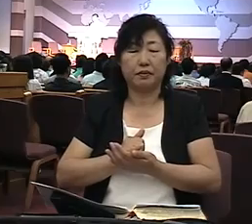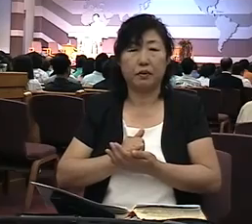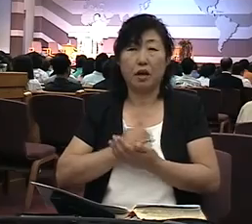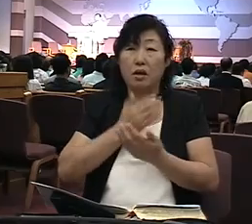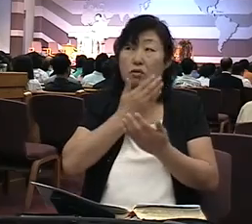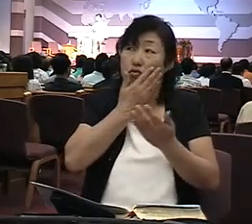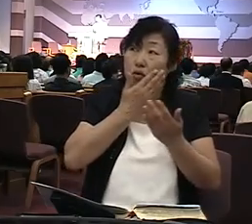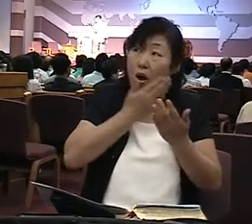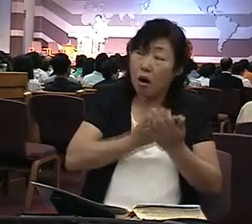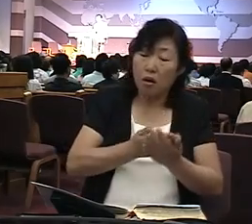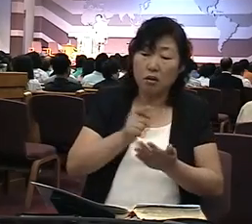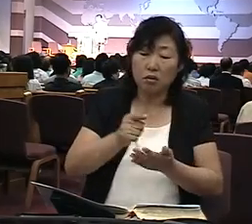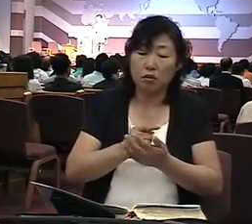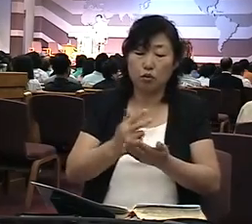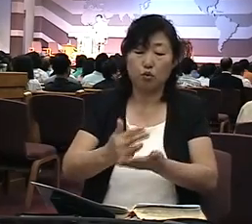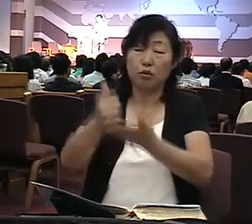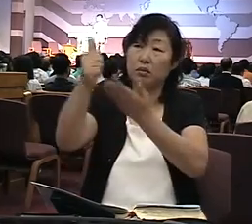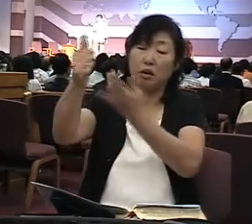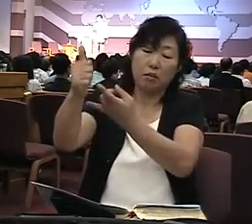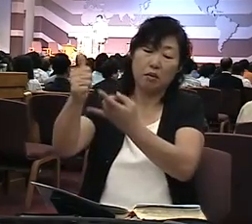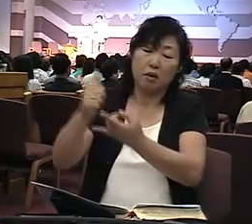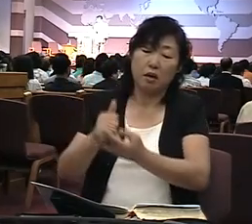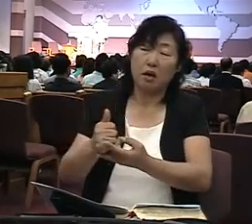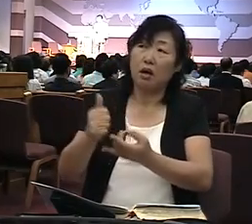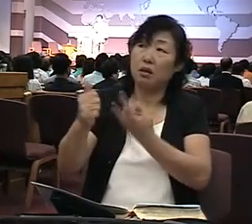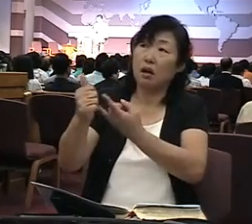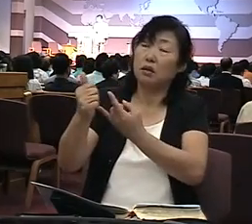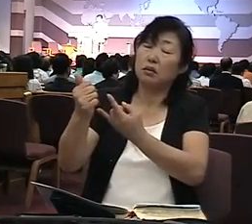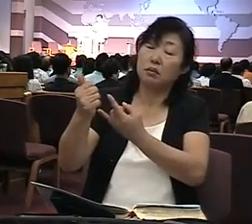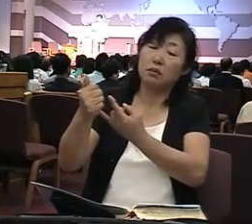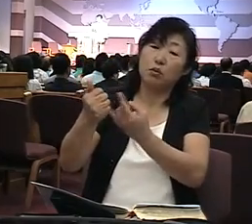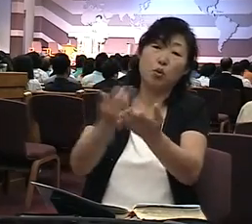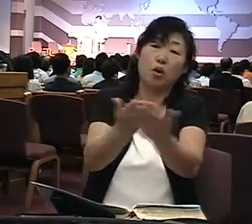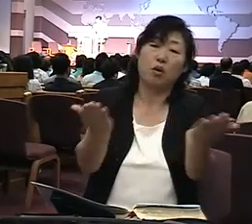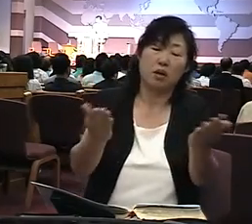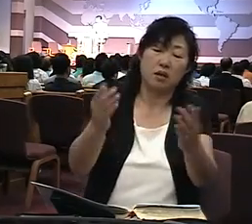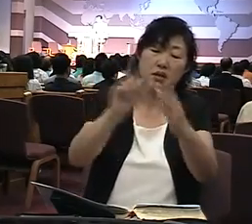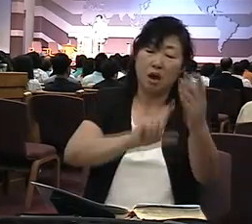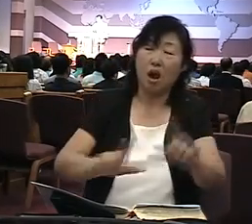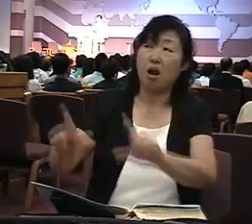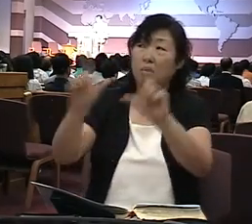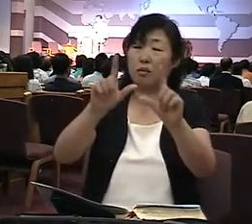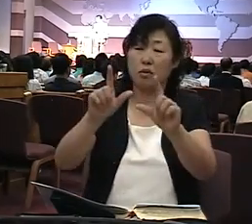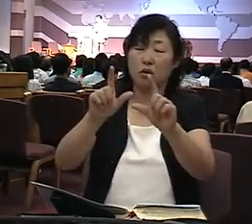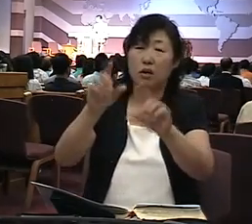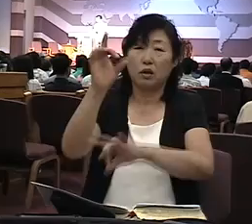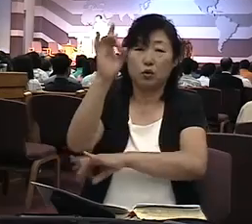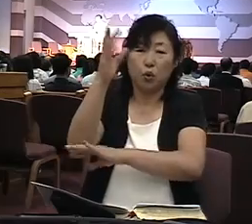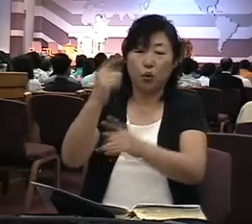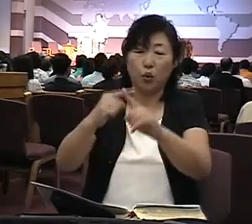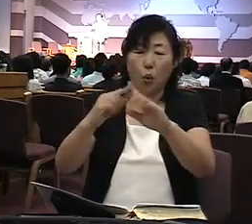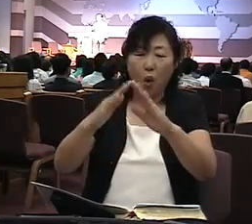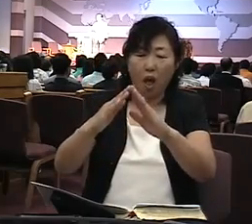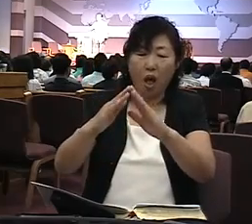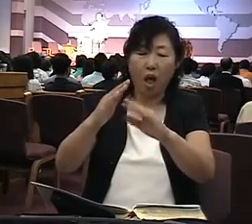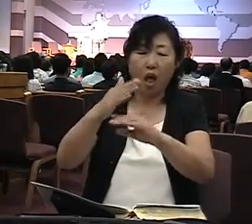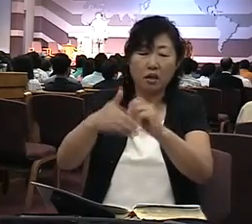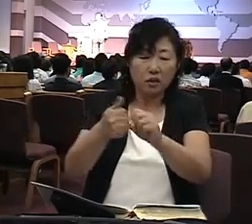것은 주님께서 당신의 삶을 통해 초대교회를 통해 서신서를 통해 이것은 우리의 선택의